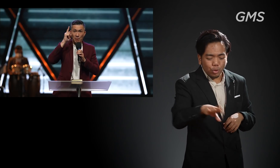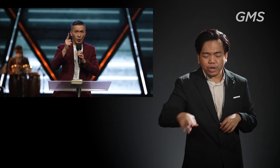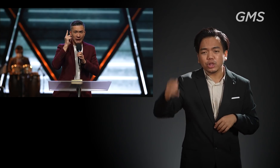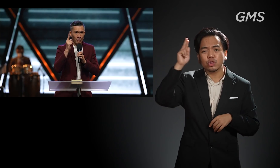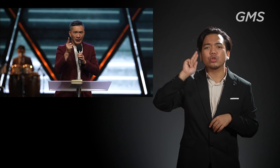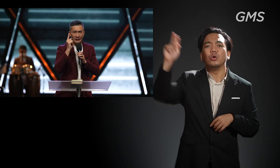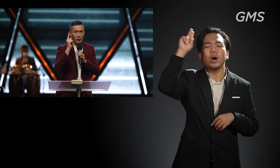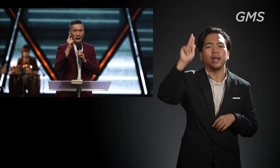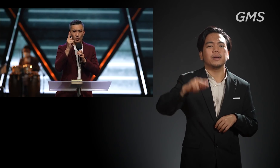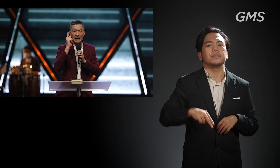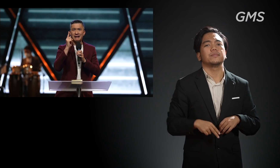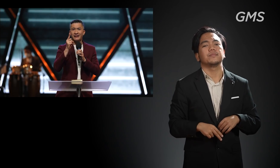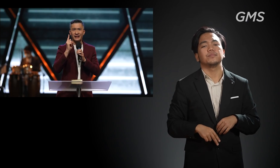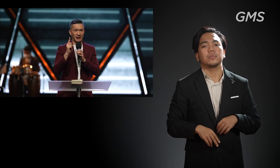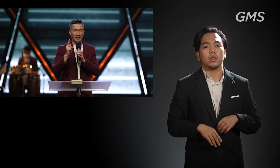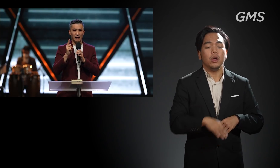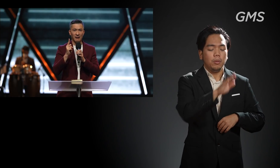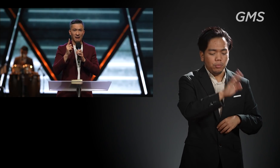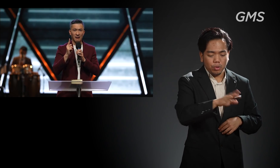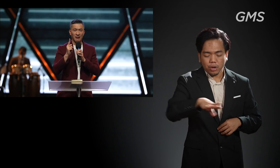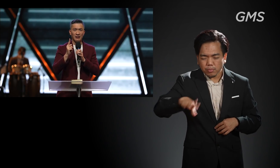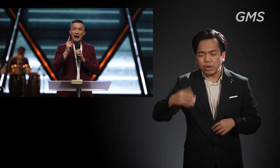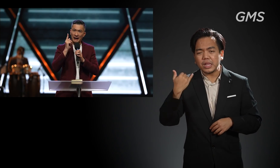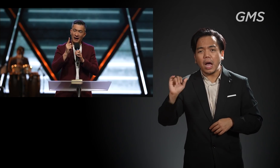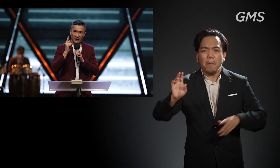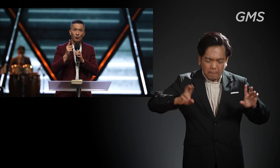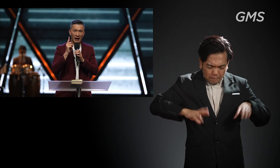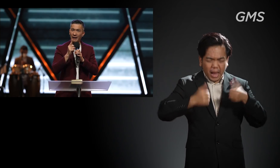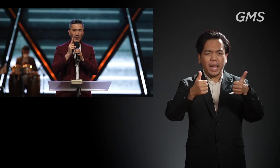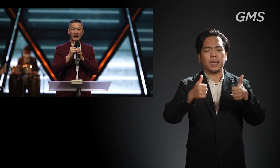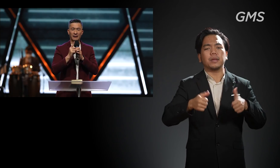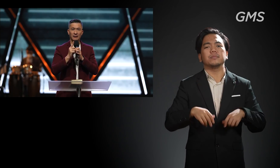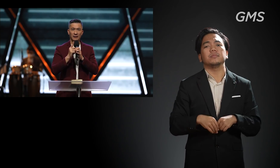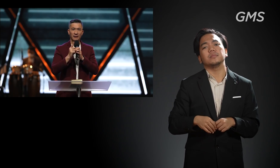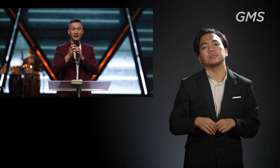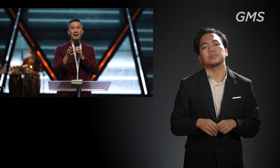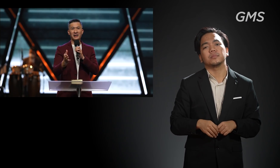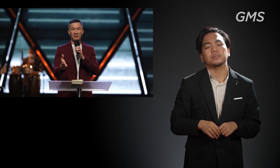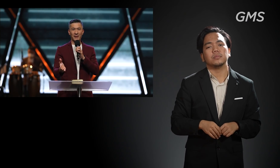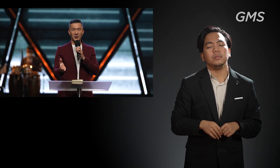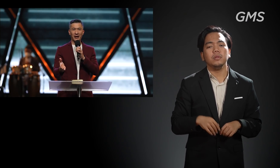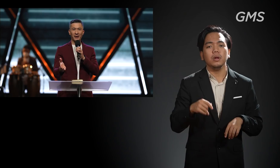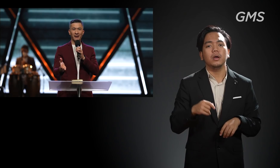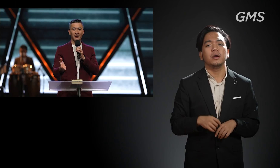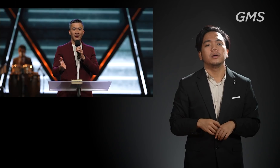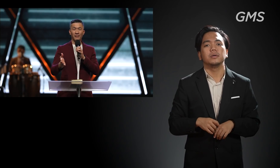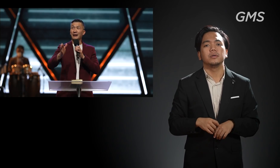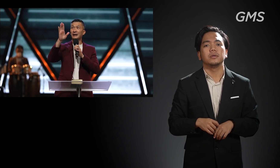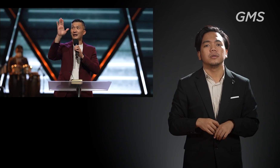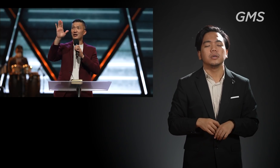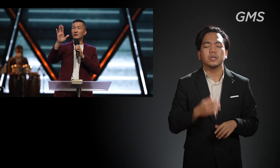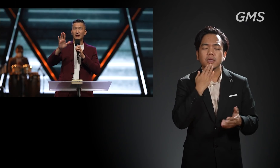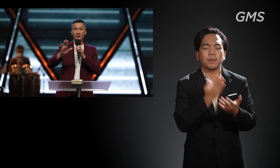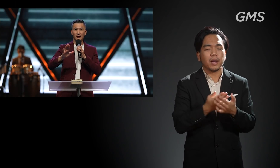menjadi murid-murid-Mu yang tulen dan sejati di area keuangan bahkan. Terima kasih Bapa Sorgawi.